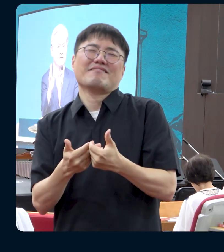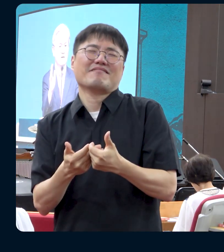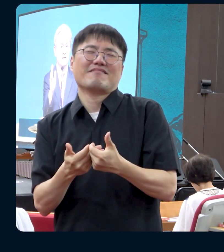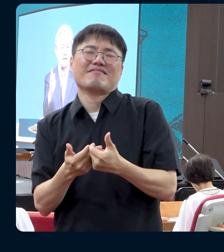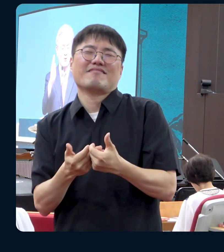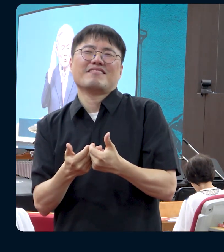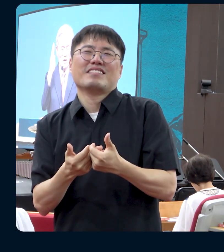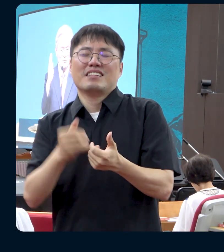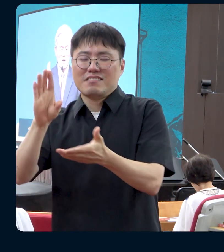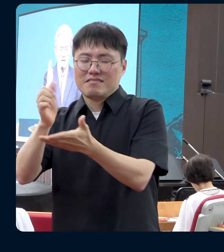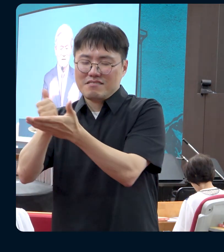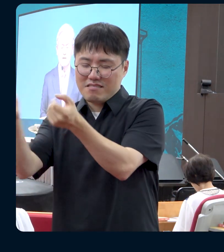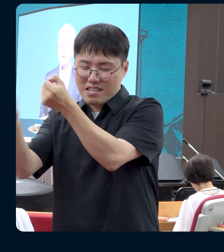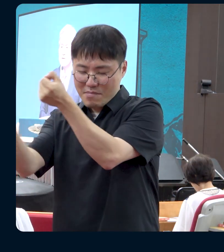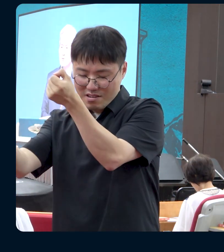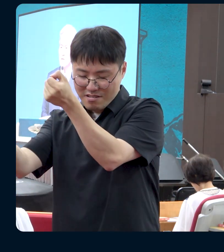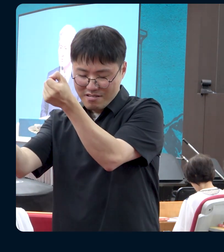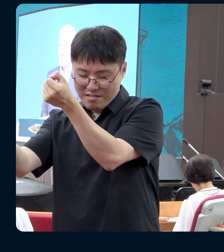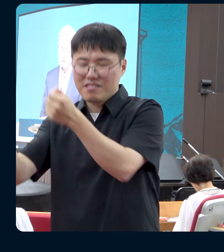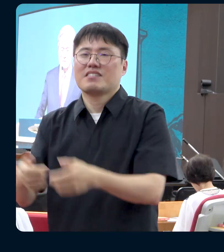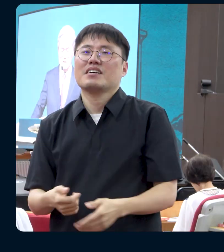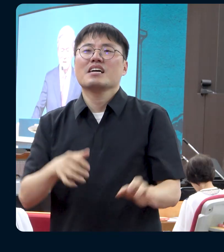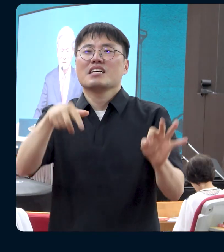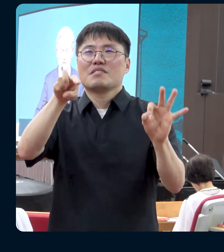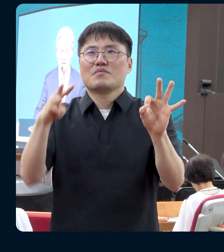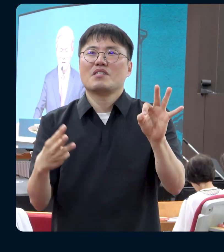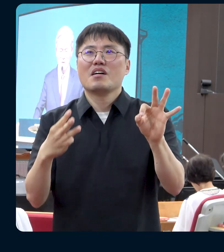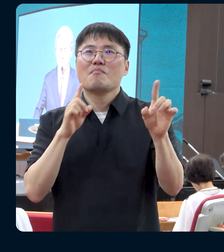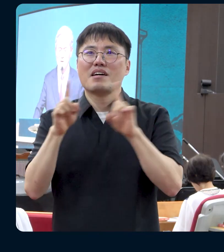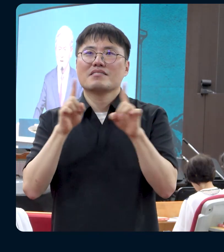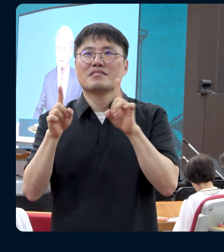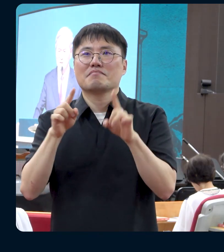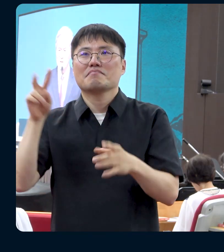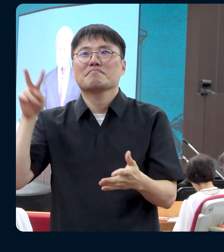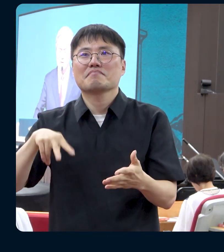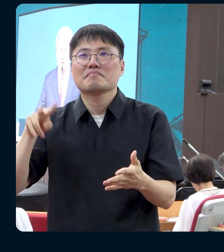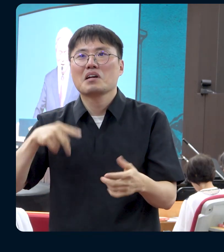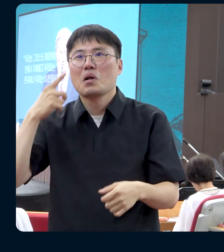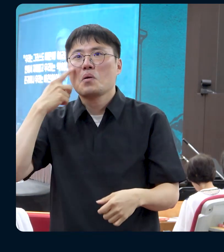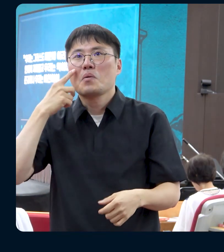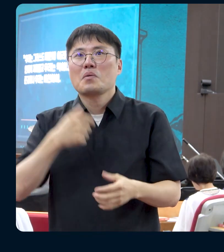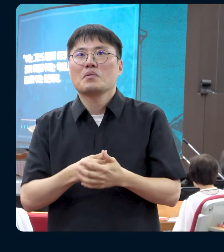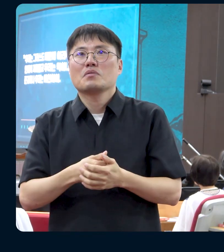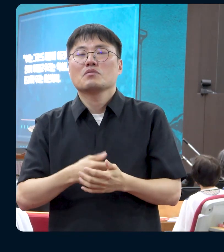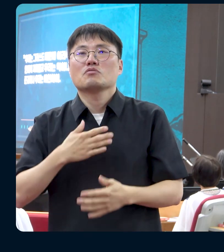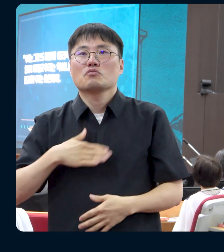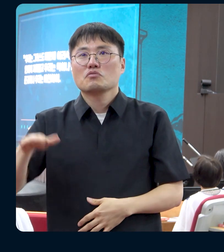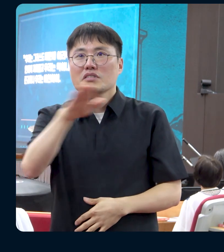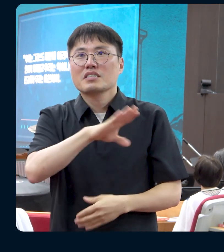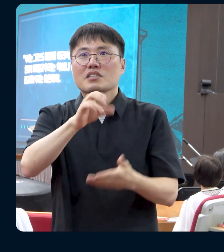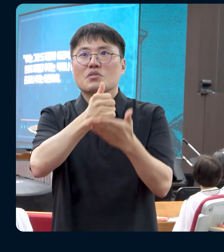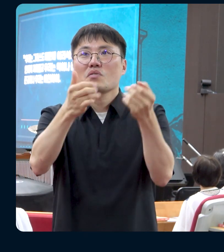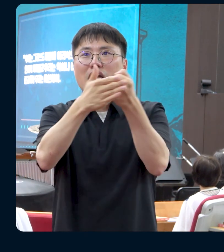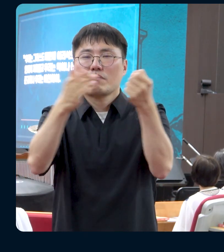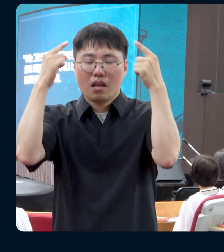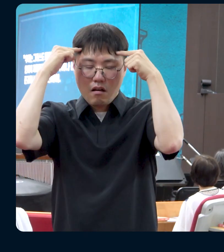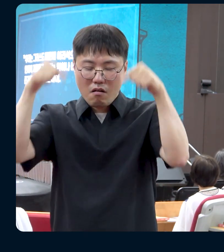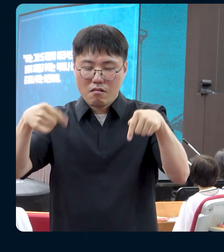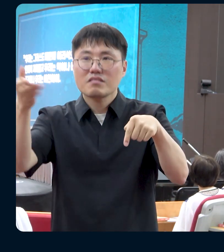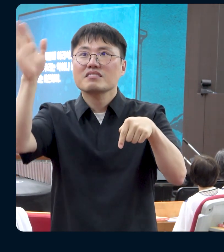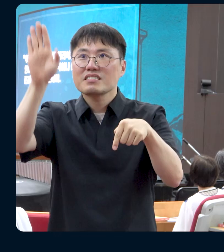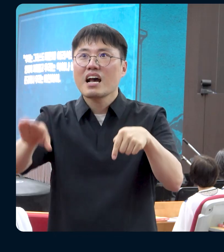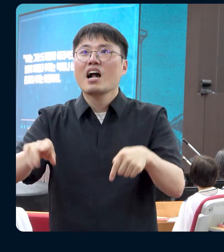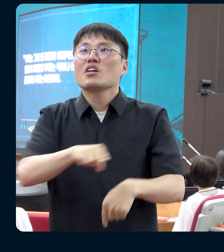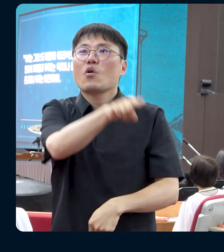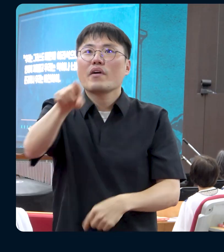다른 이야기예요. 그리스도 때문에. 우리 10절 말씀을 다시 한번 함께 읽겠습니다. 같이 읽습니다. 우리는